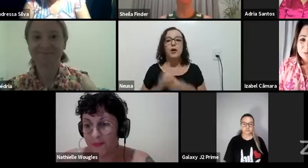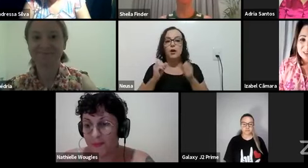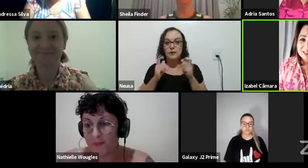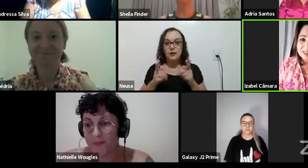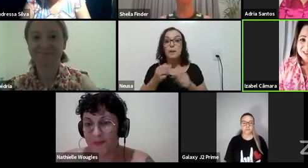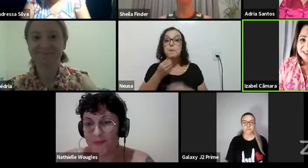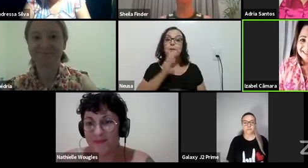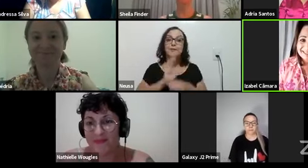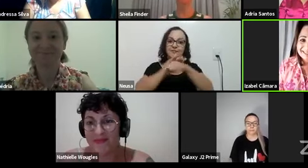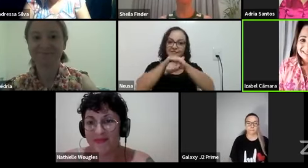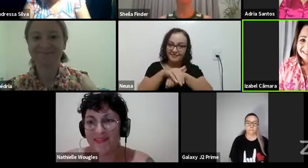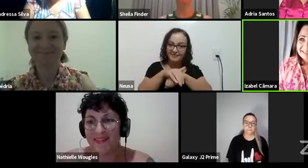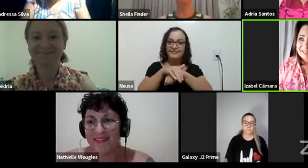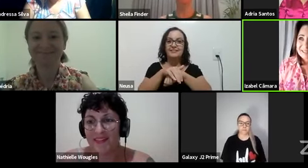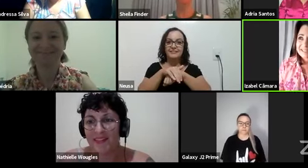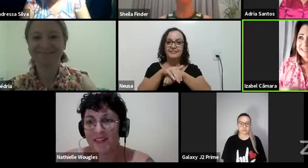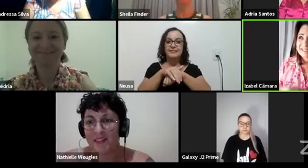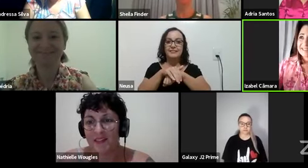Boa noite.